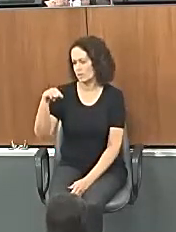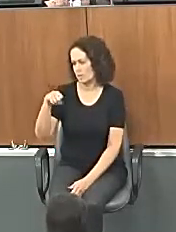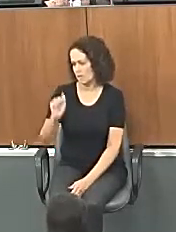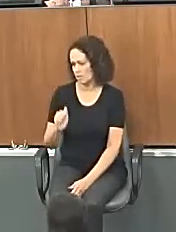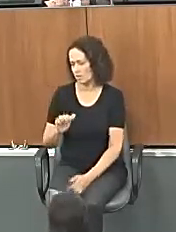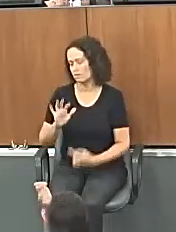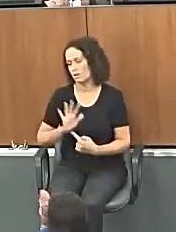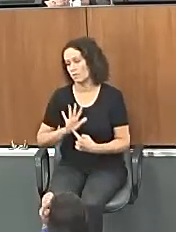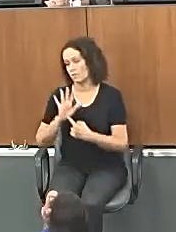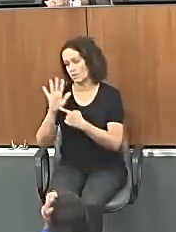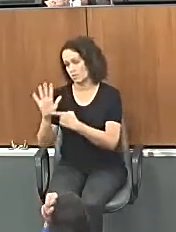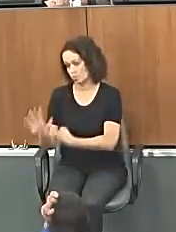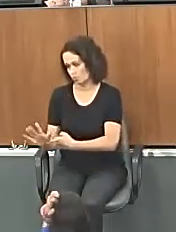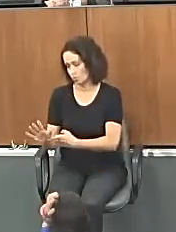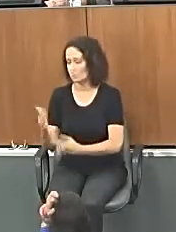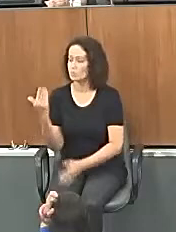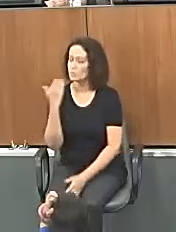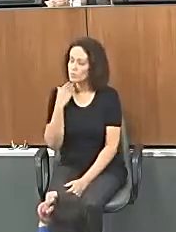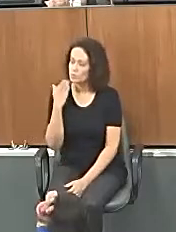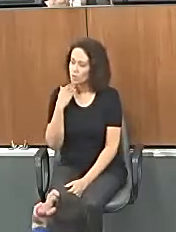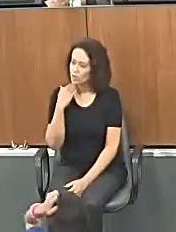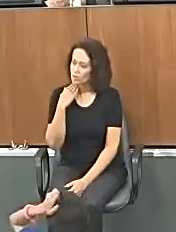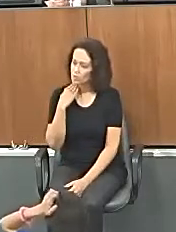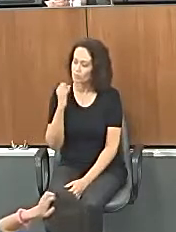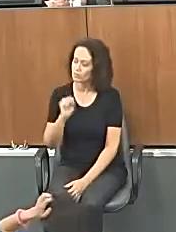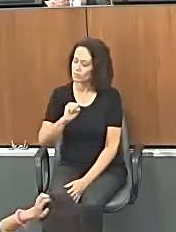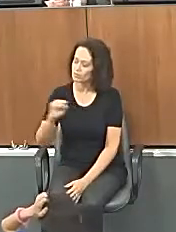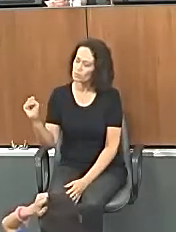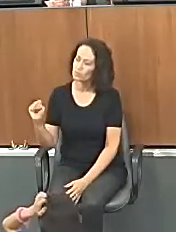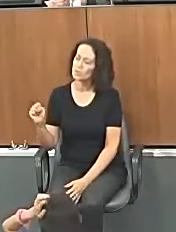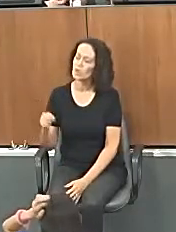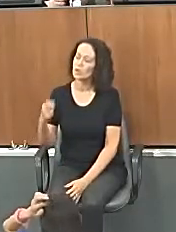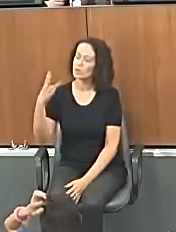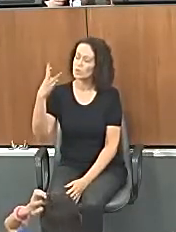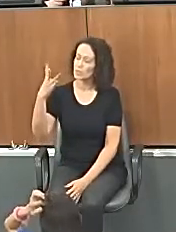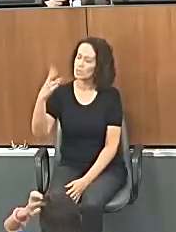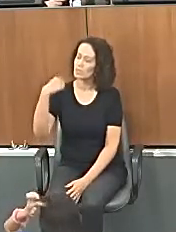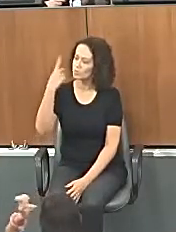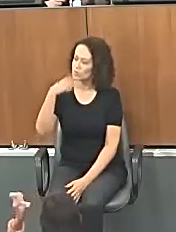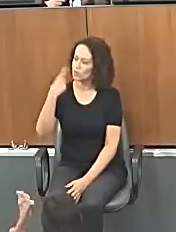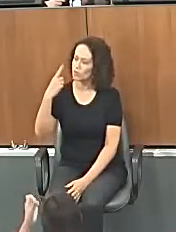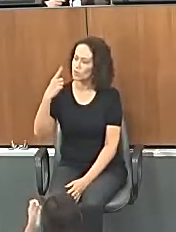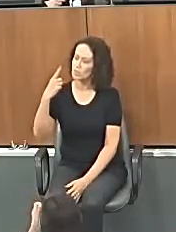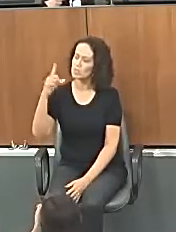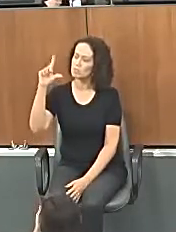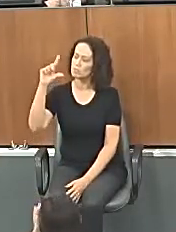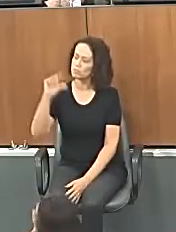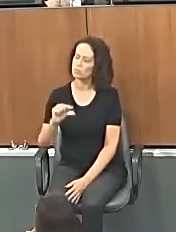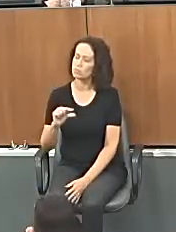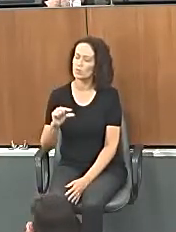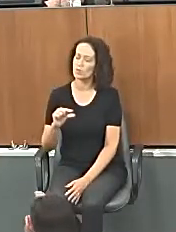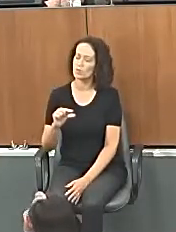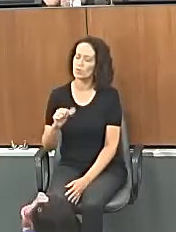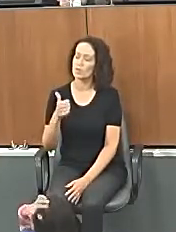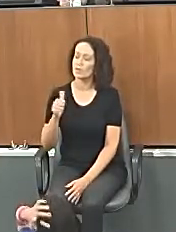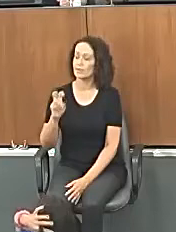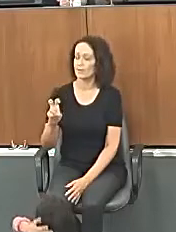banco para os pms o dele e foi diminuído de três horas para 15 minutos